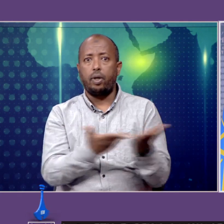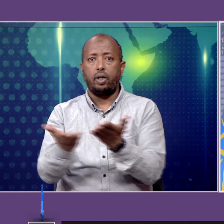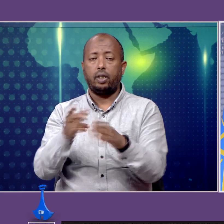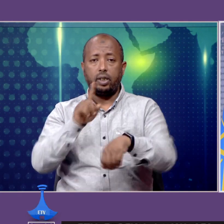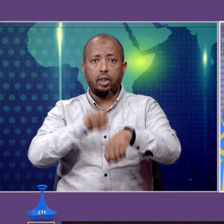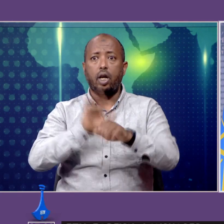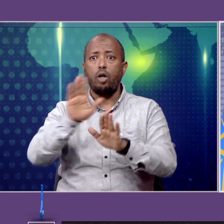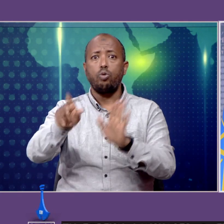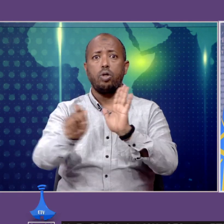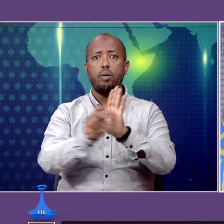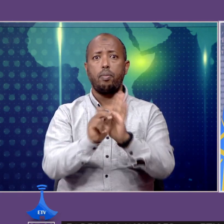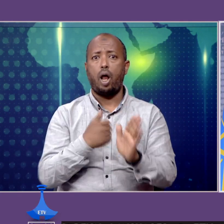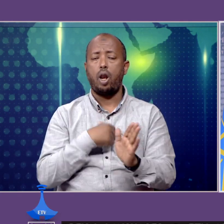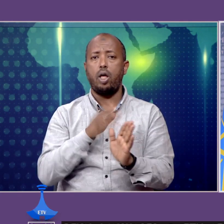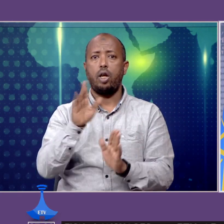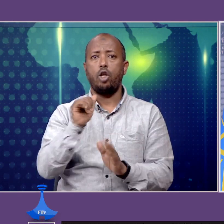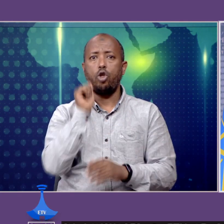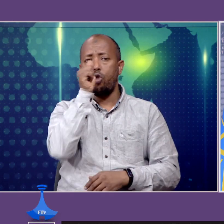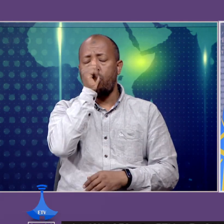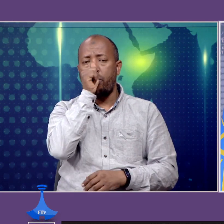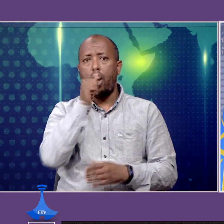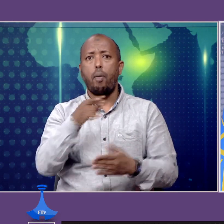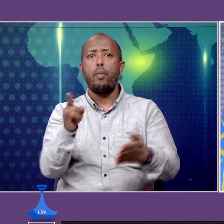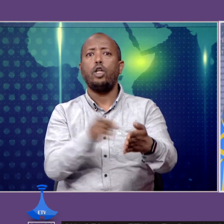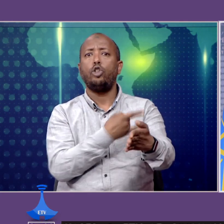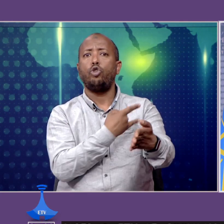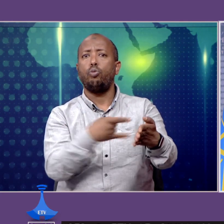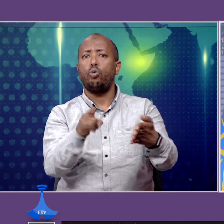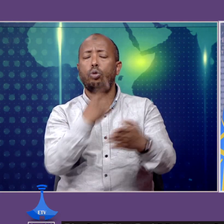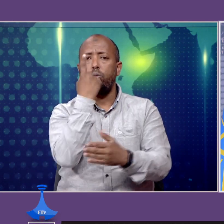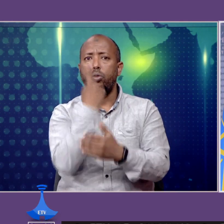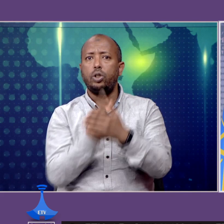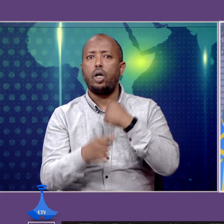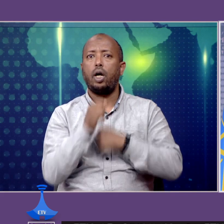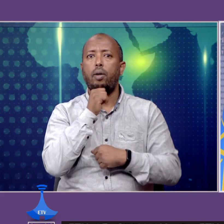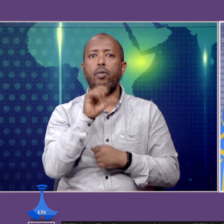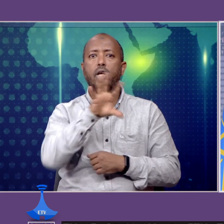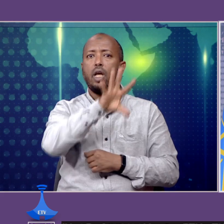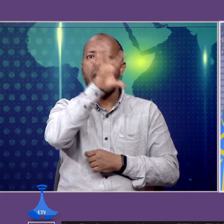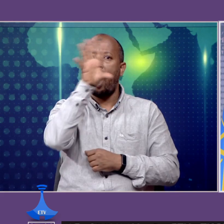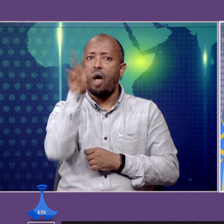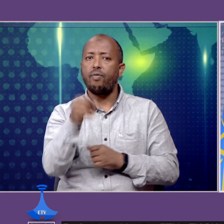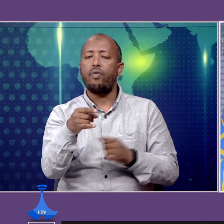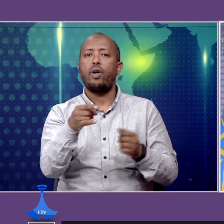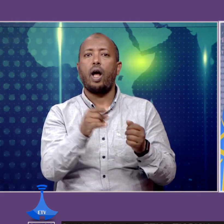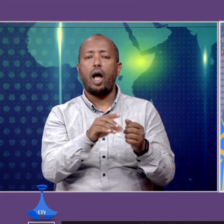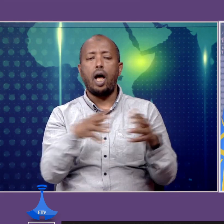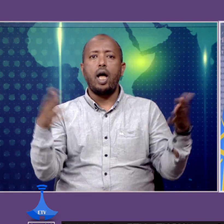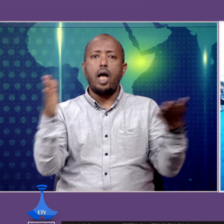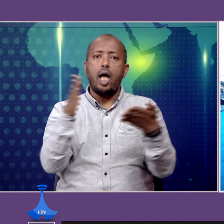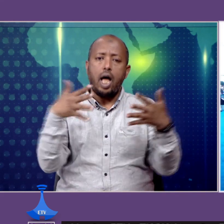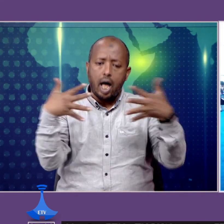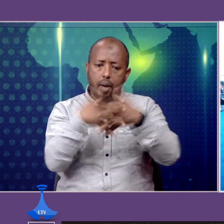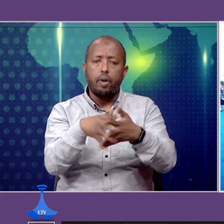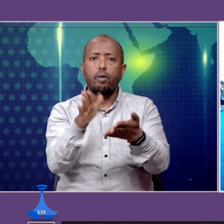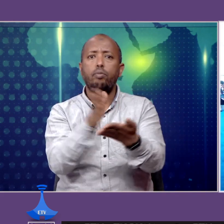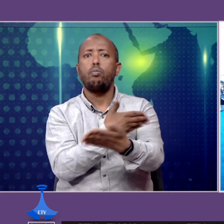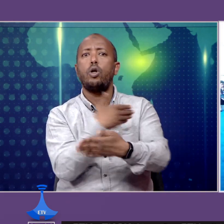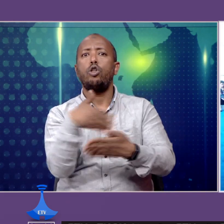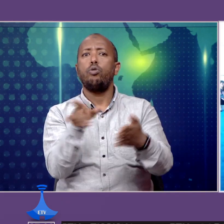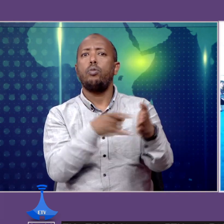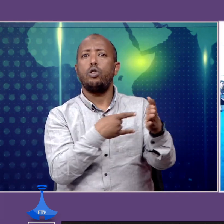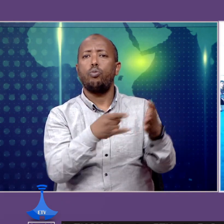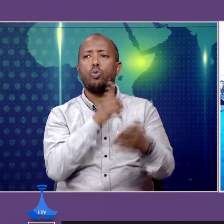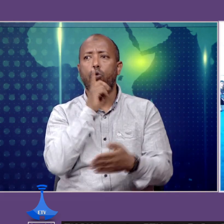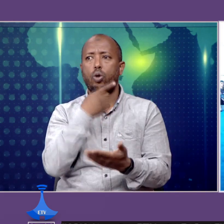አለ የሚዘመረው የኢትዮጵያ ህዝብ መዝሙር ሳይሆን የአፍሪካ ህብረት መዝሙር ነው የሚዘመረው ኢትዮጵያ